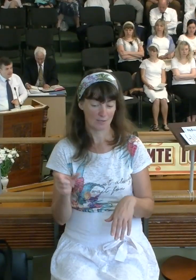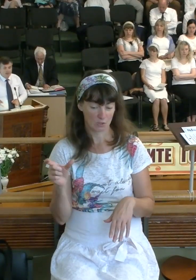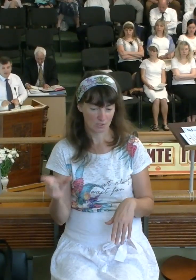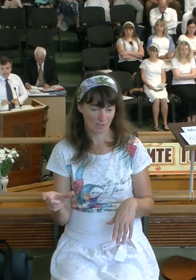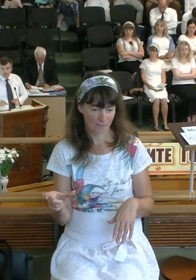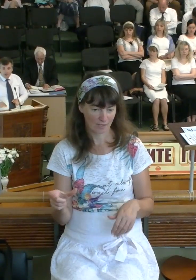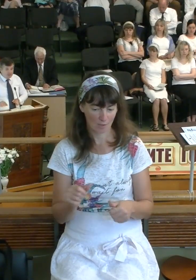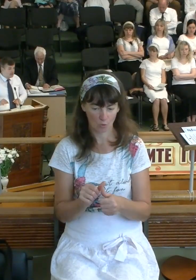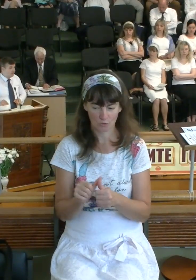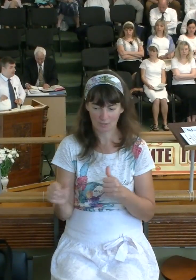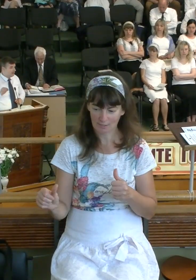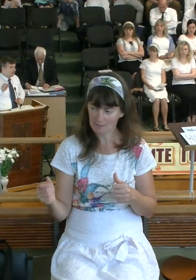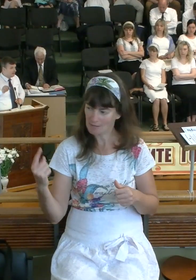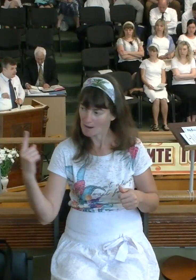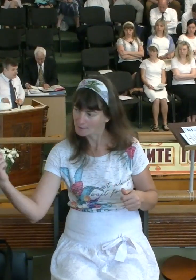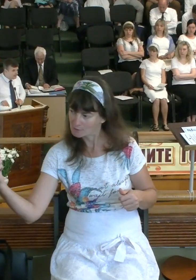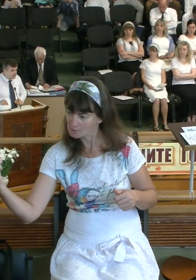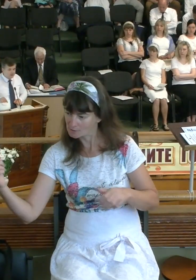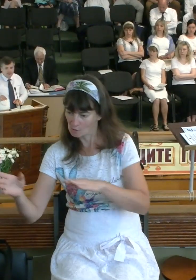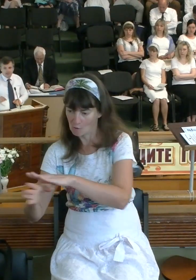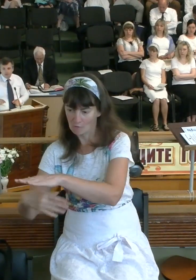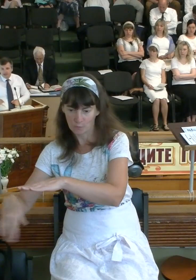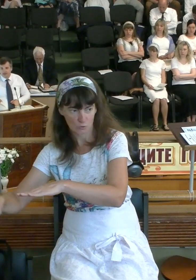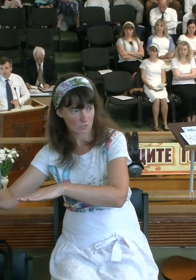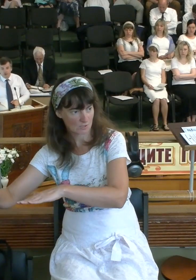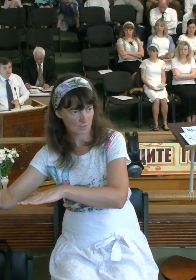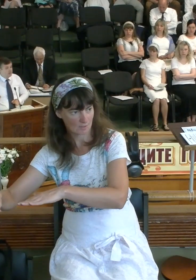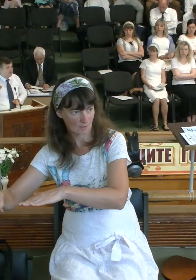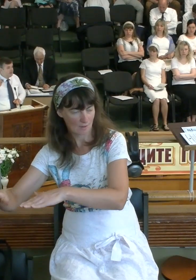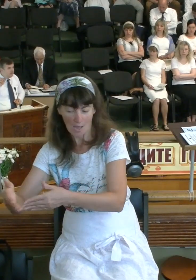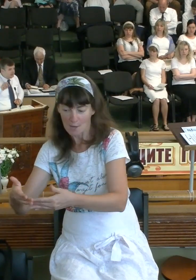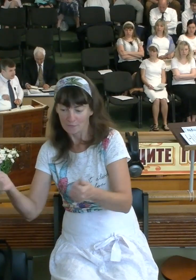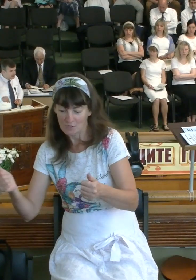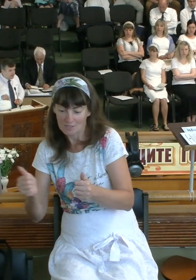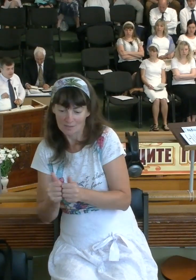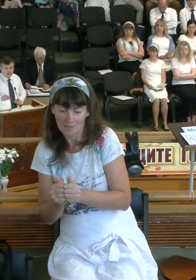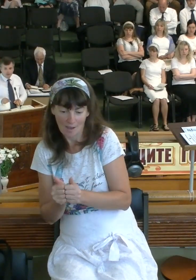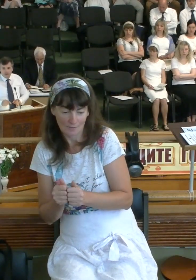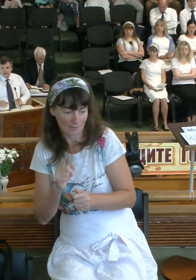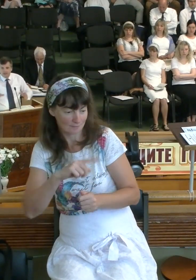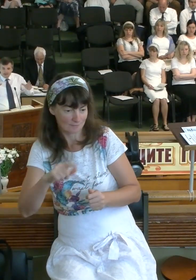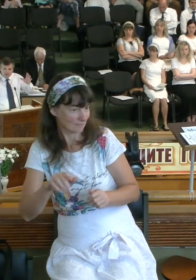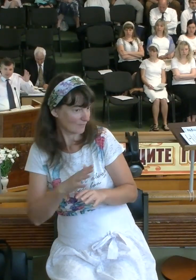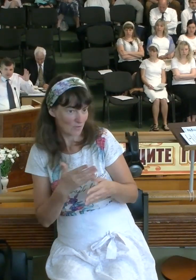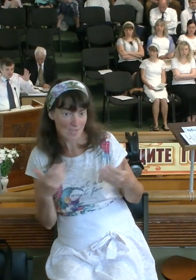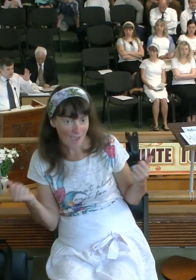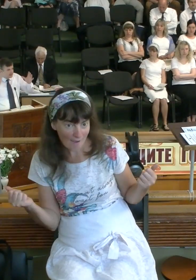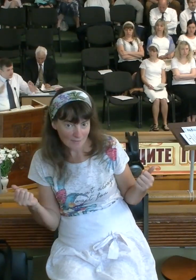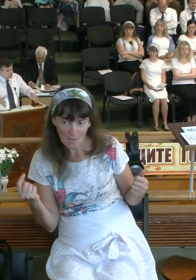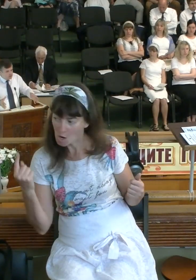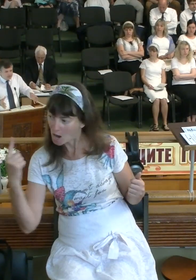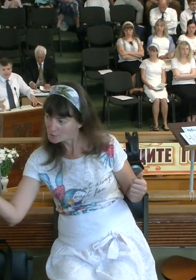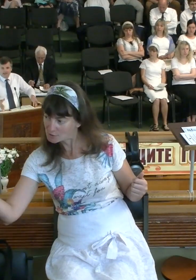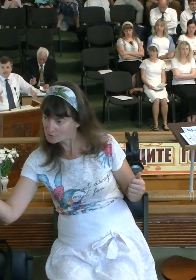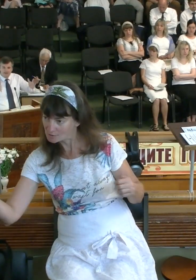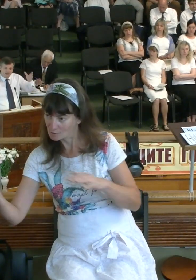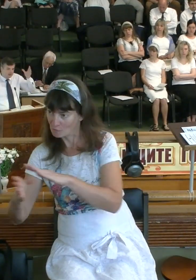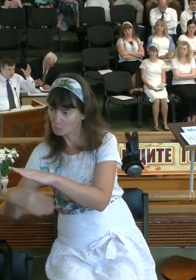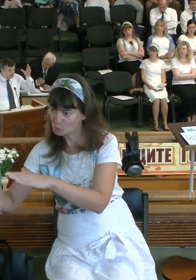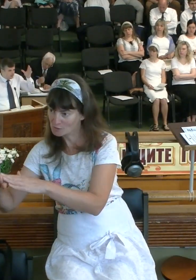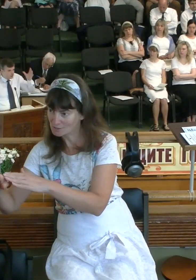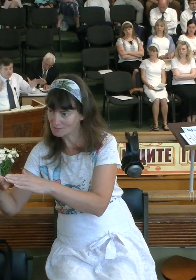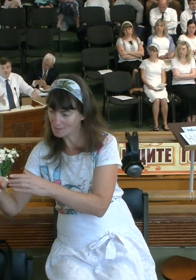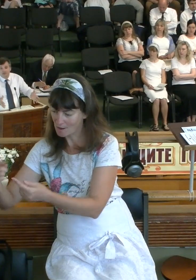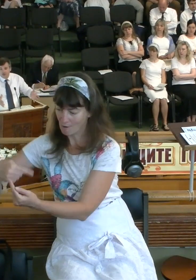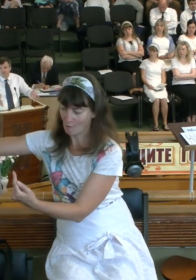пустыне, где ему не на кого было говорить, где ему некого уже было винить, где уже не был виноватый, может быть, царь,